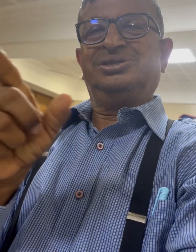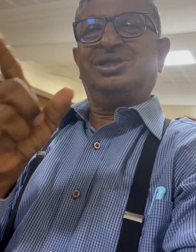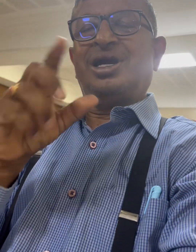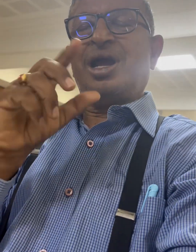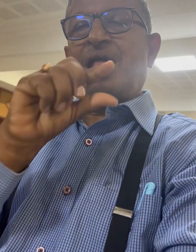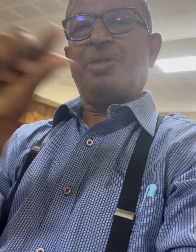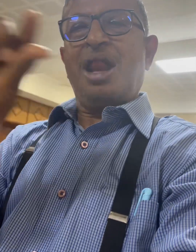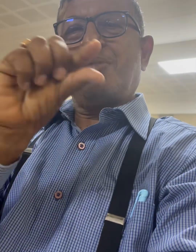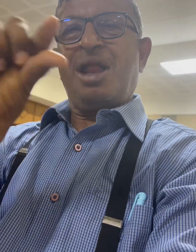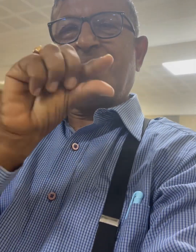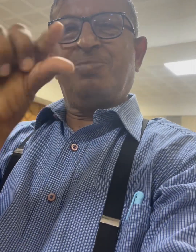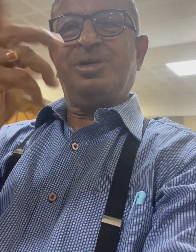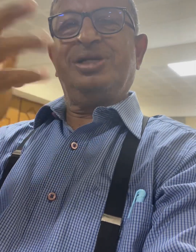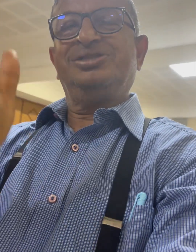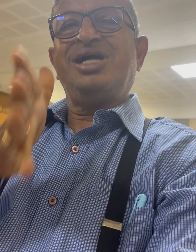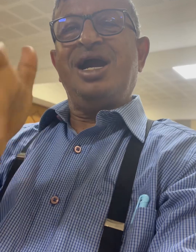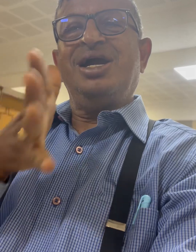என்னது? You first.